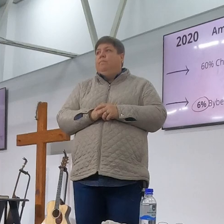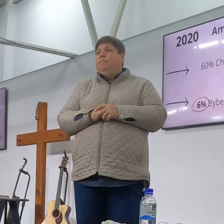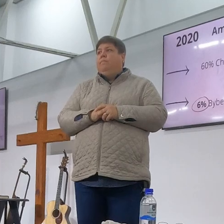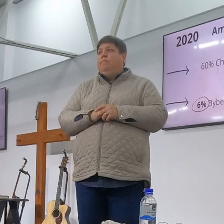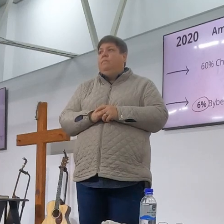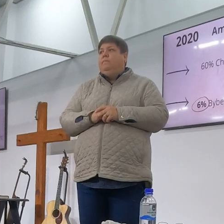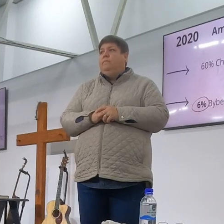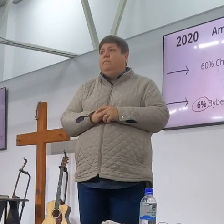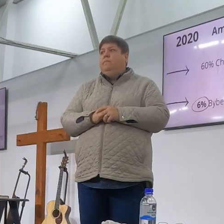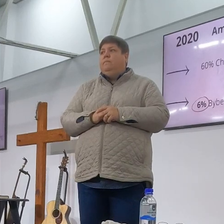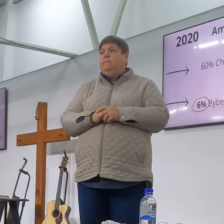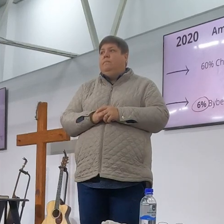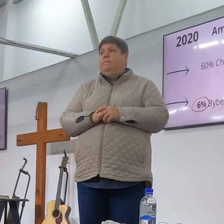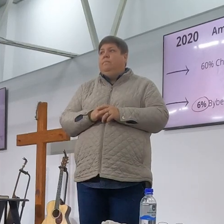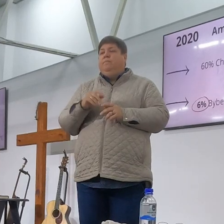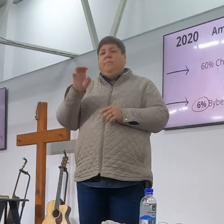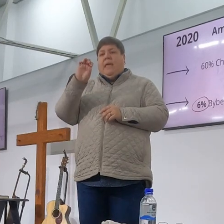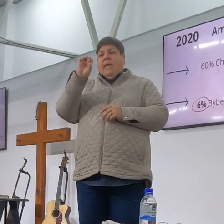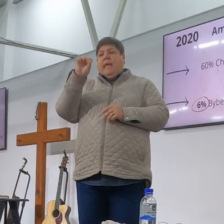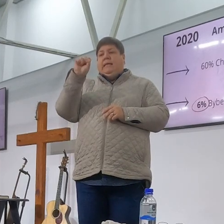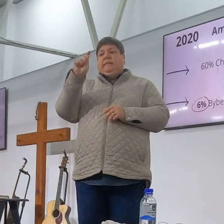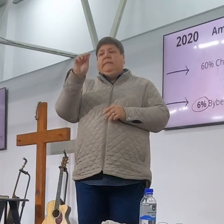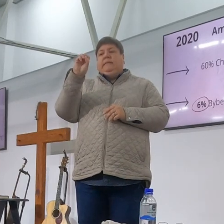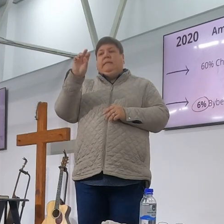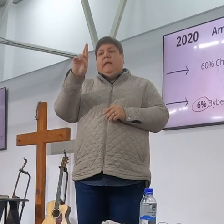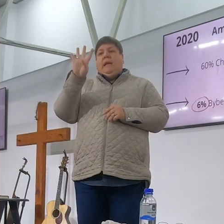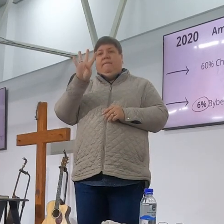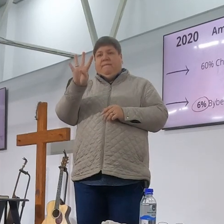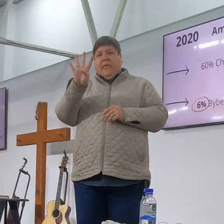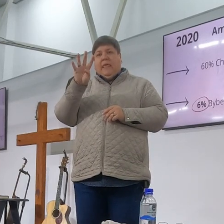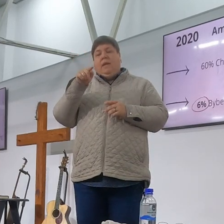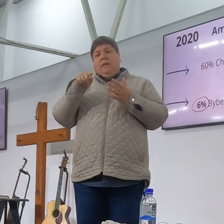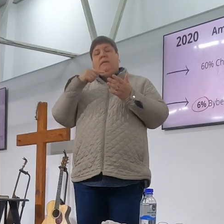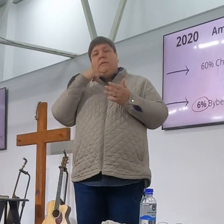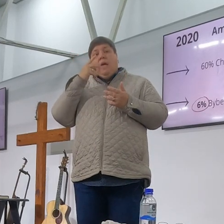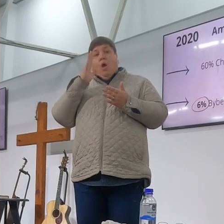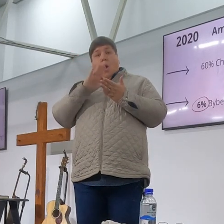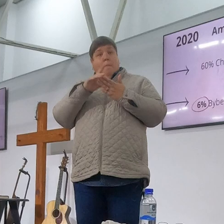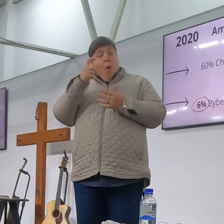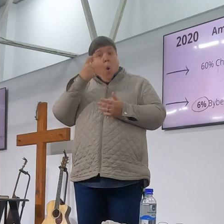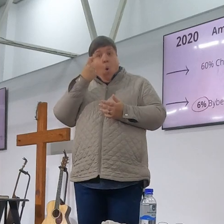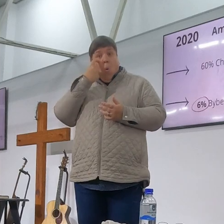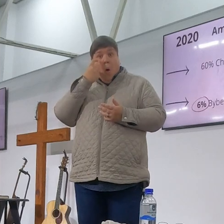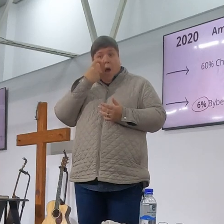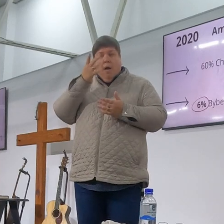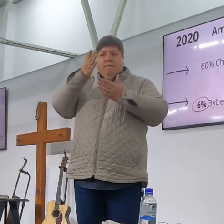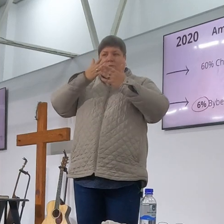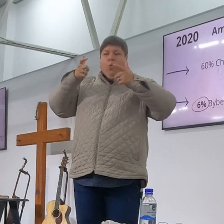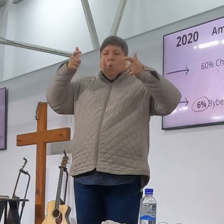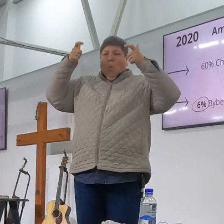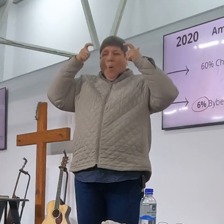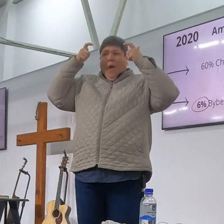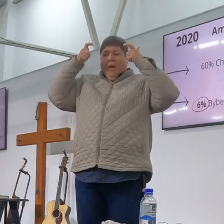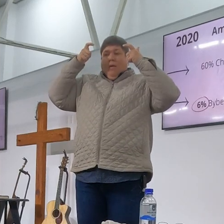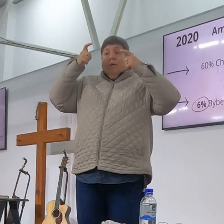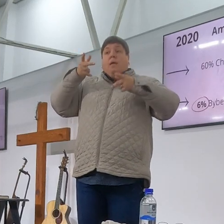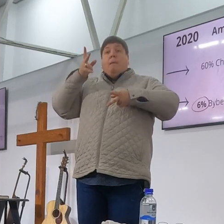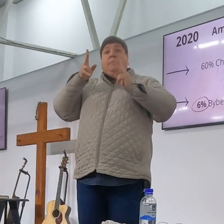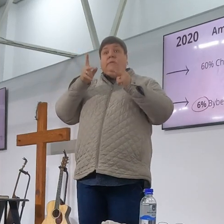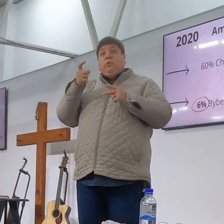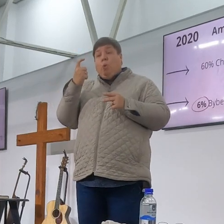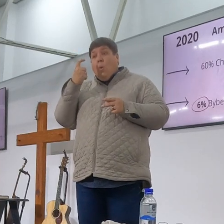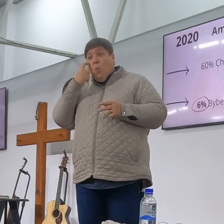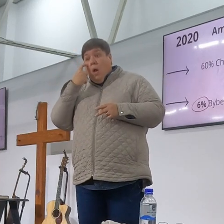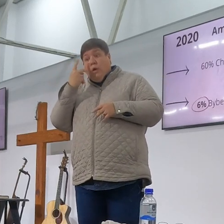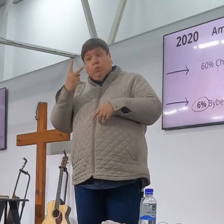In Ester 4 staan daar, miskien is dit met die oog op 'n tyd soos hierdie dat jy koningin geword het. En miskien is dit met die oog op 'n